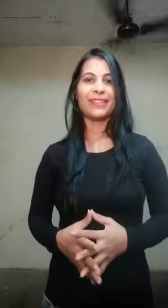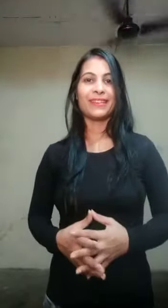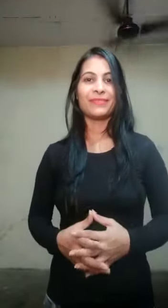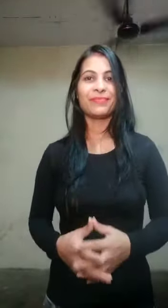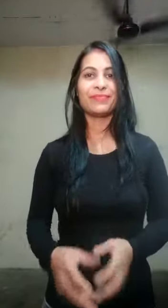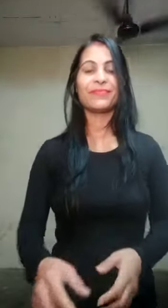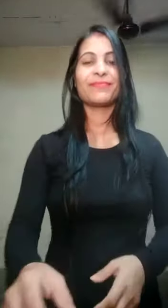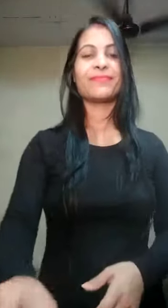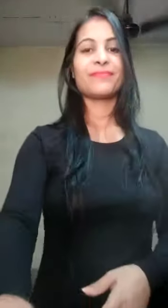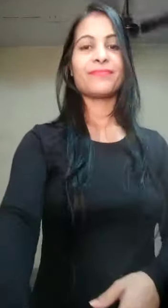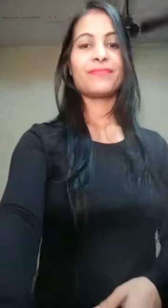है।